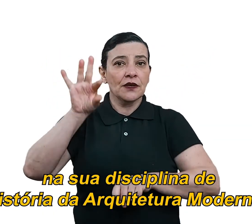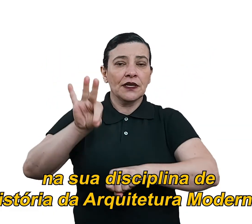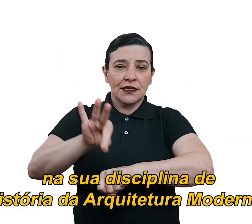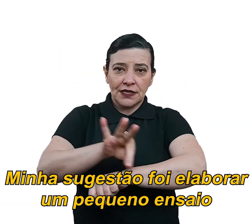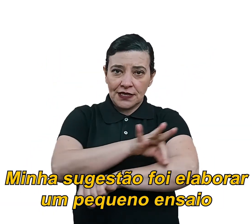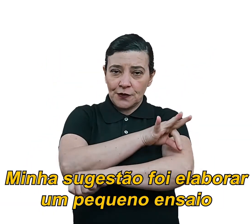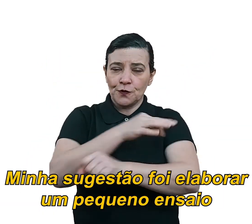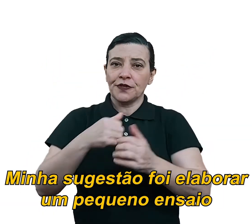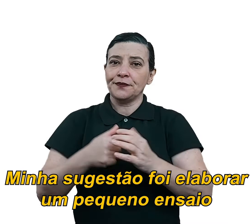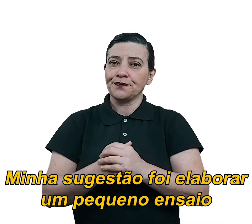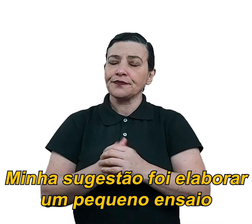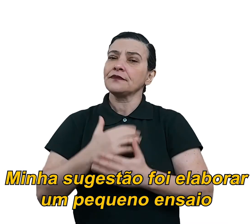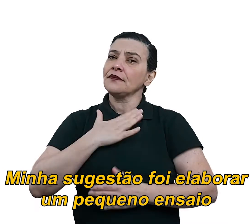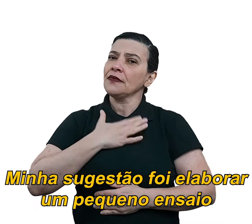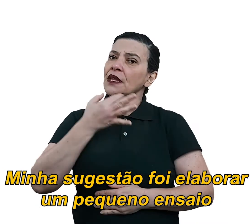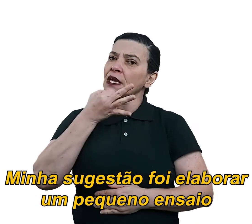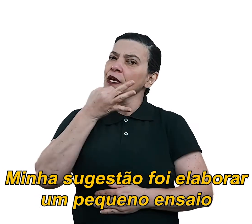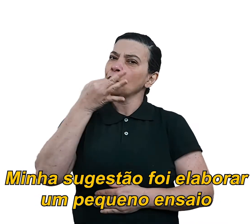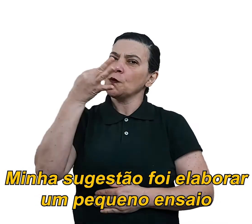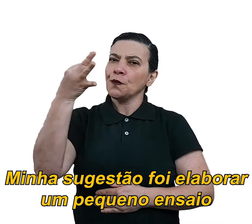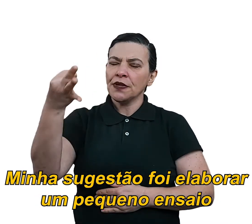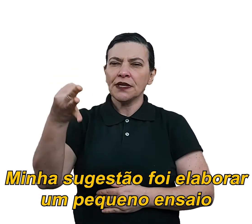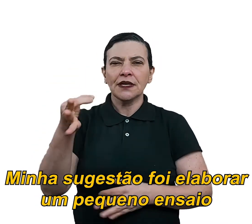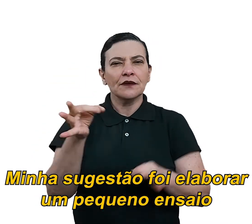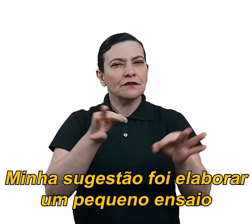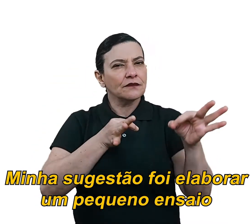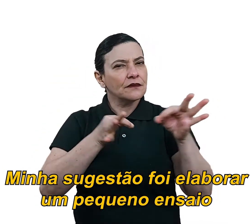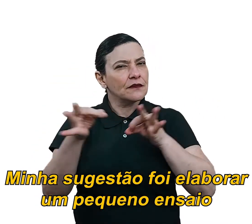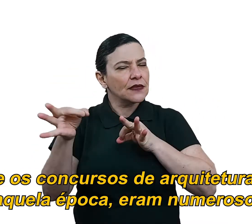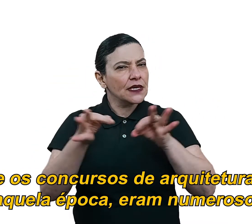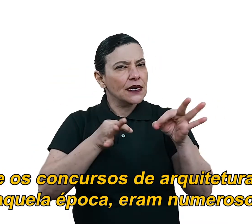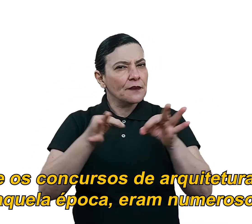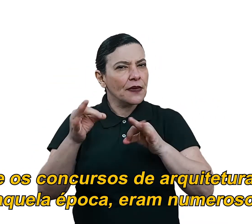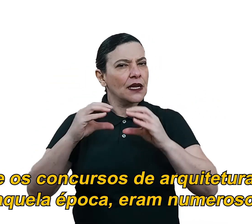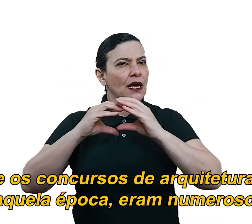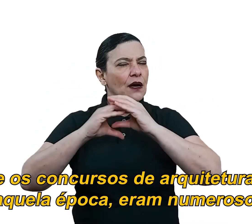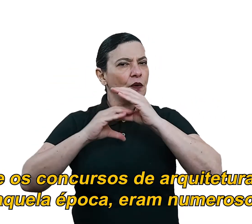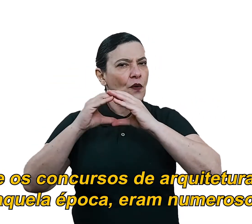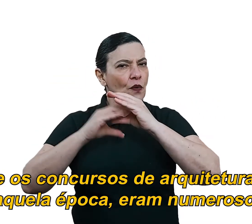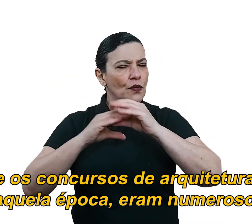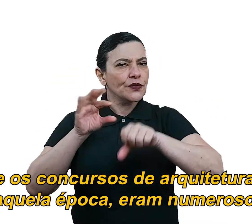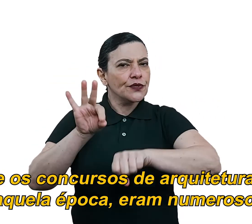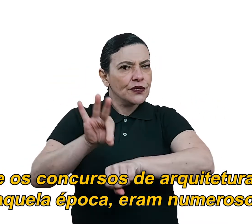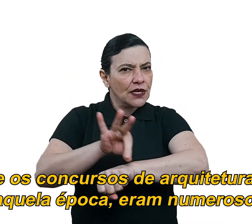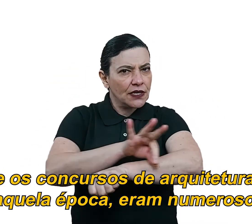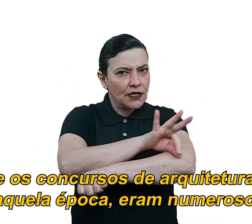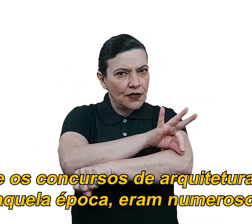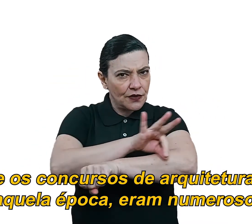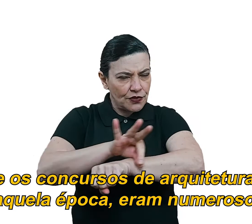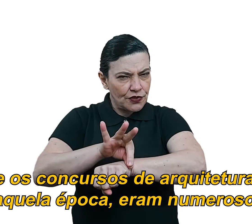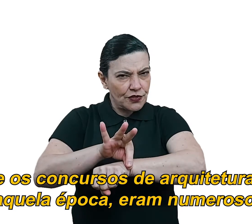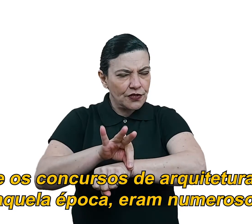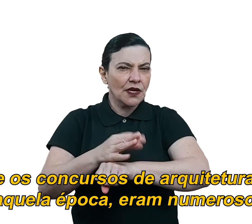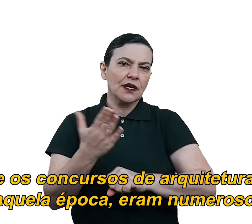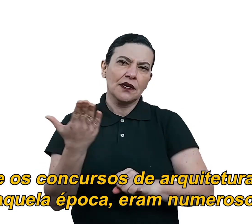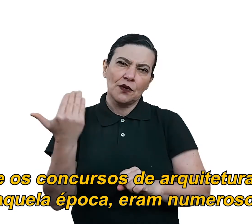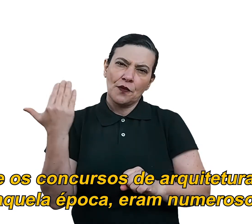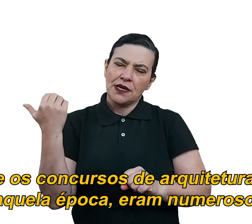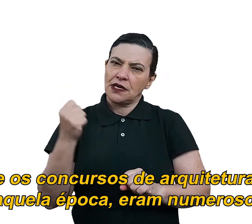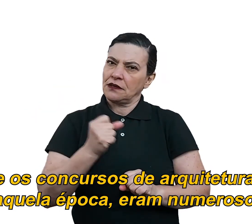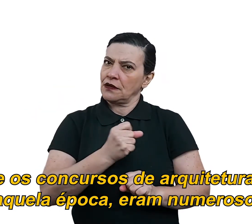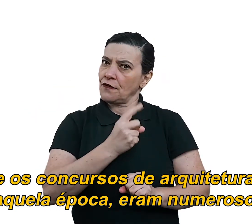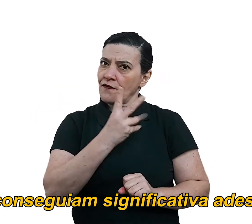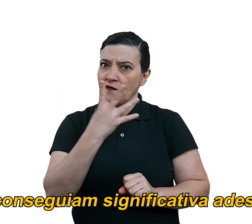Arquitetura Moderna. Minha sugestão foi elaborar um pequeno ensaio sobre os concursos de arquitetura, que naquela época